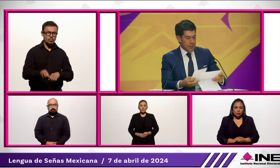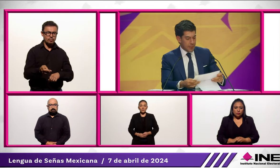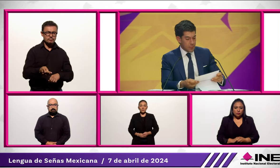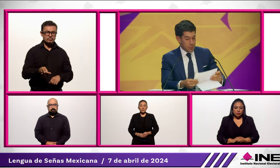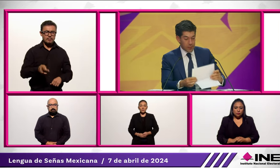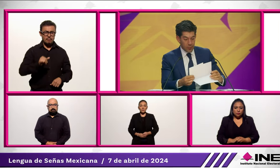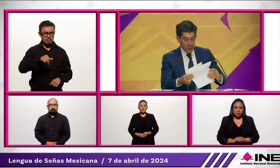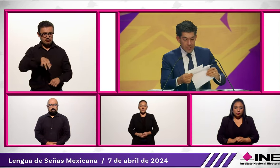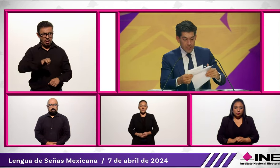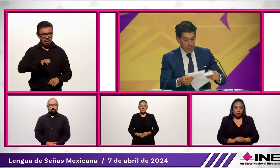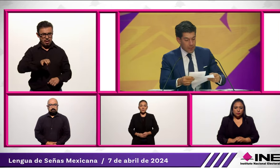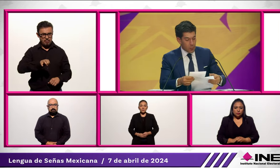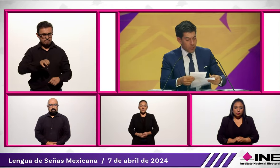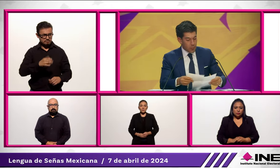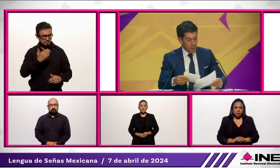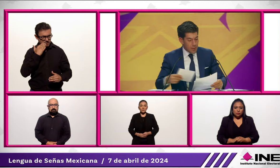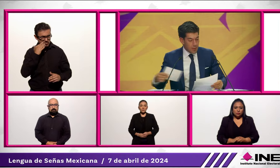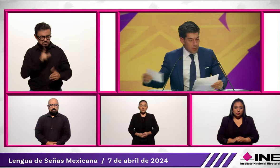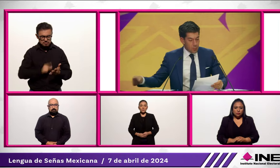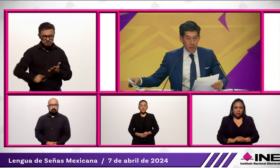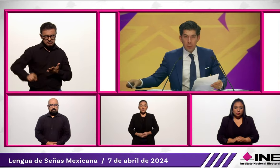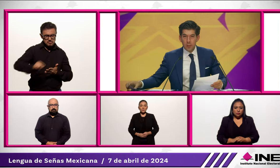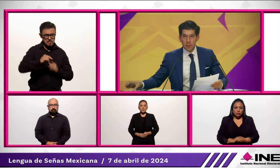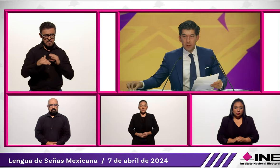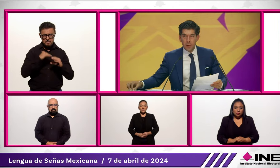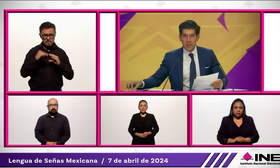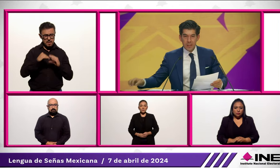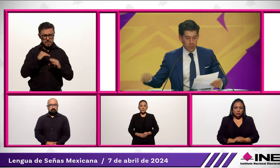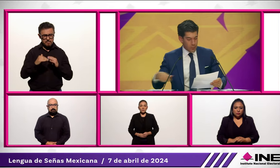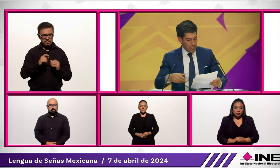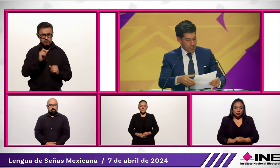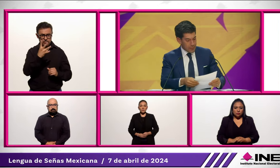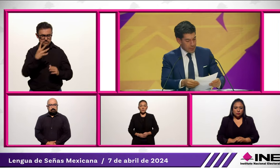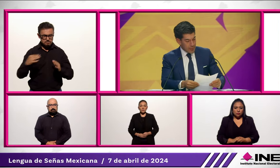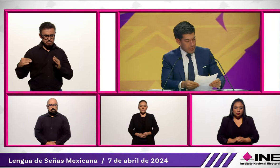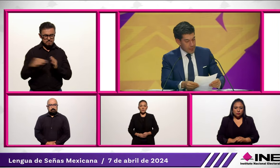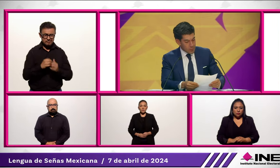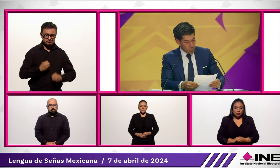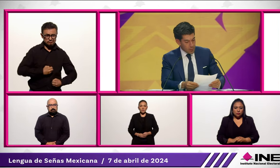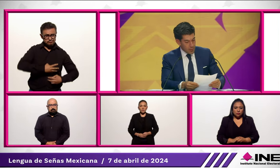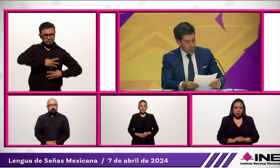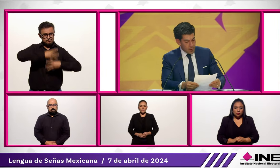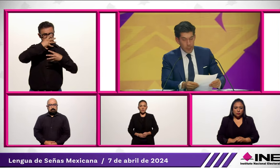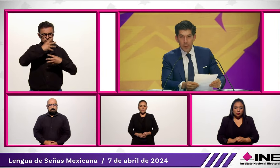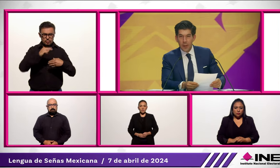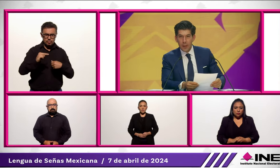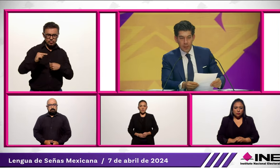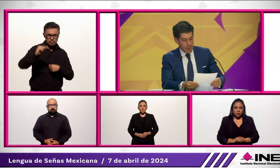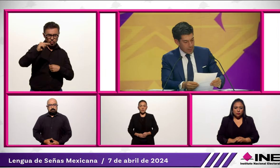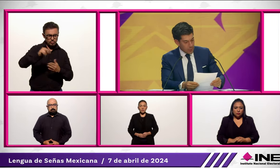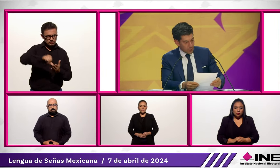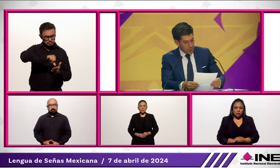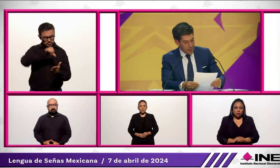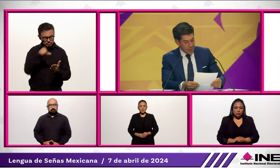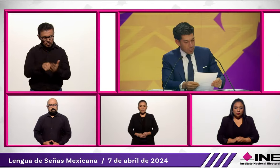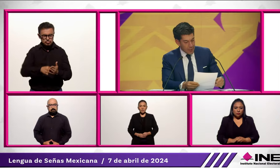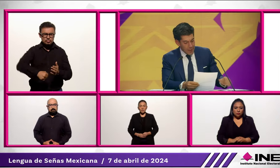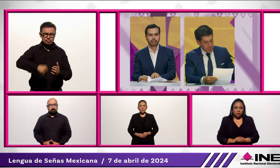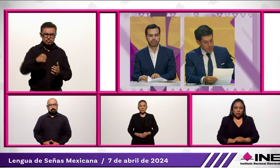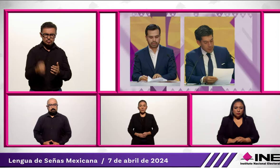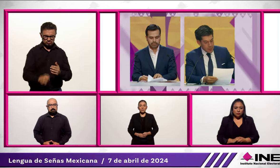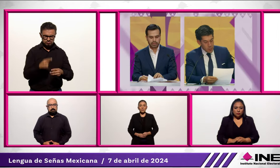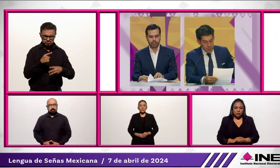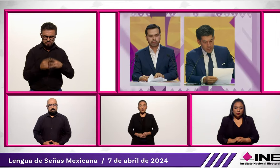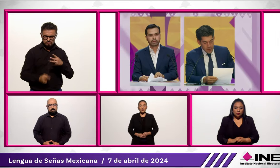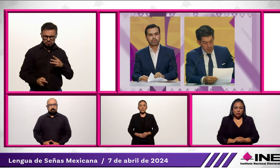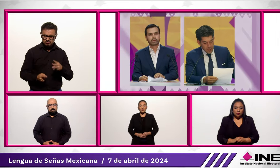a través de redes sociales fueron más de 24,000, una del norte, otra del centro, una más del sur. La primera, la del norte. México